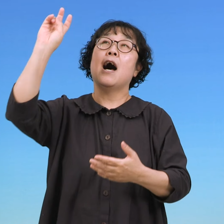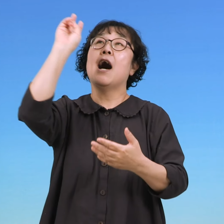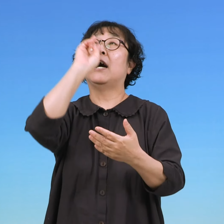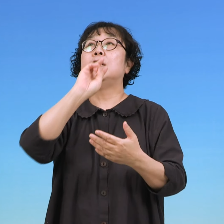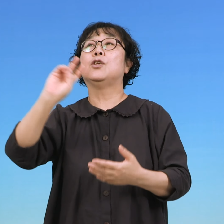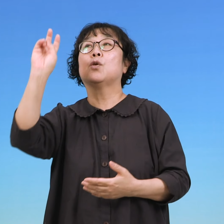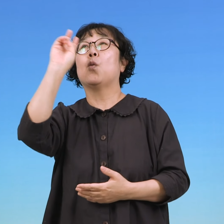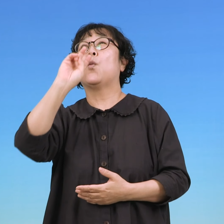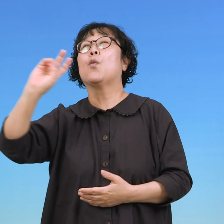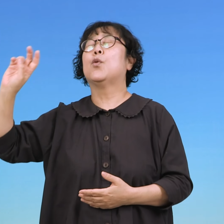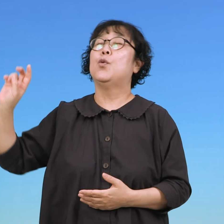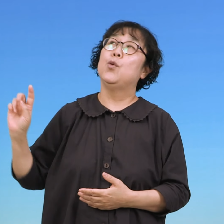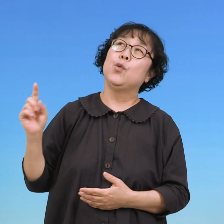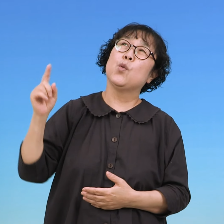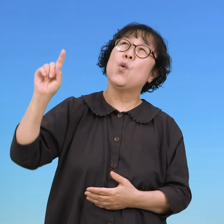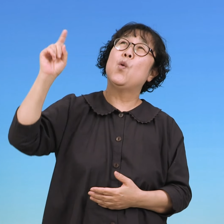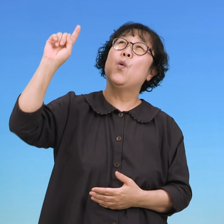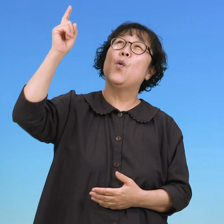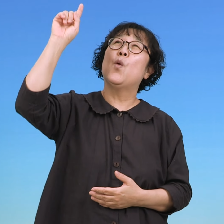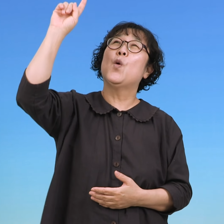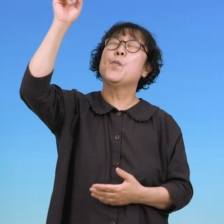찬송을 높이 불러서